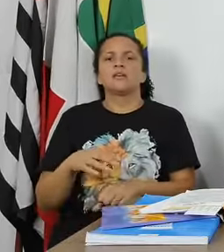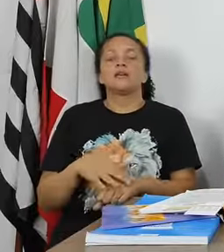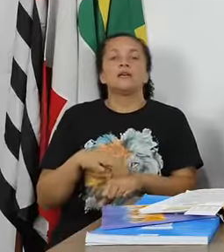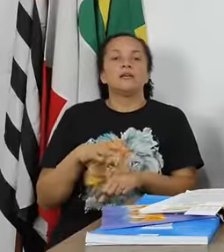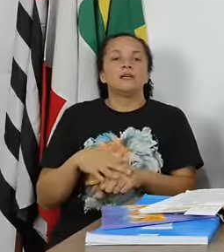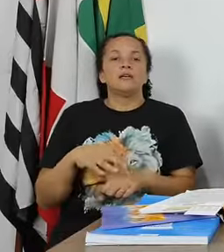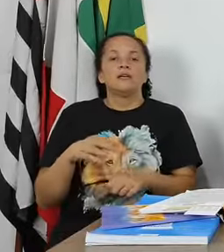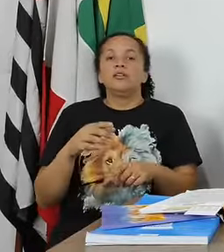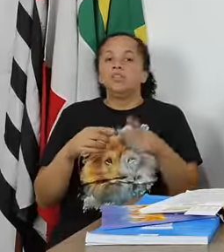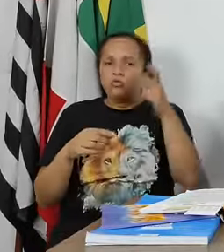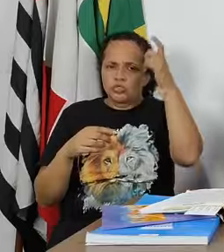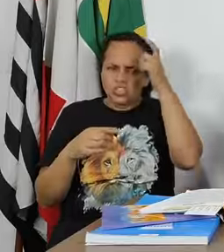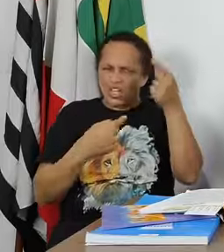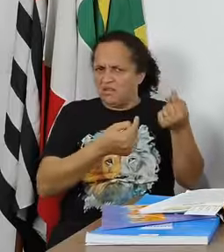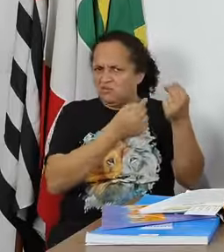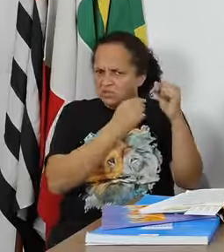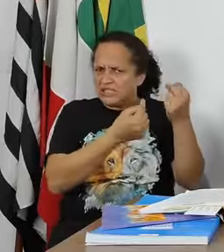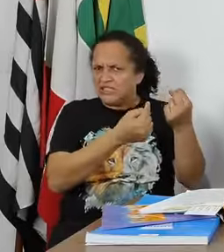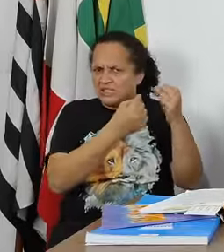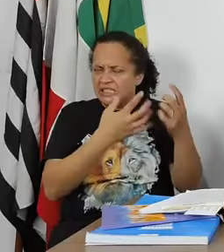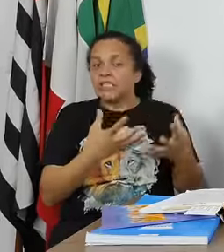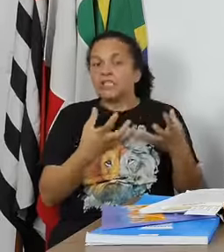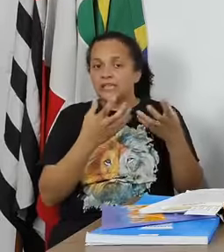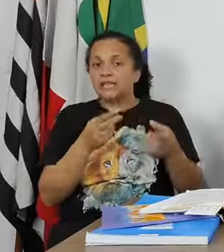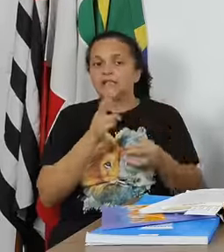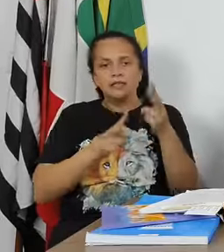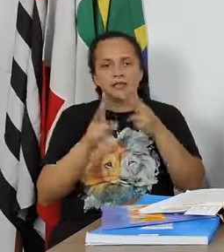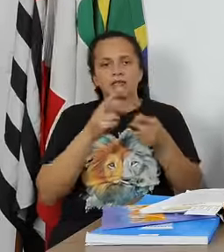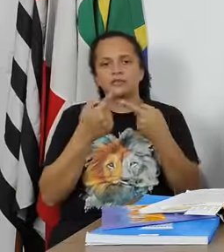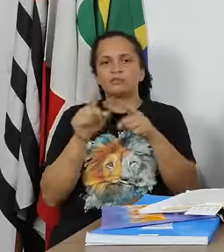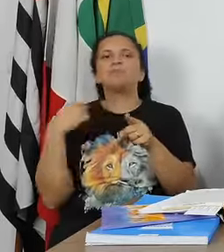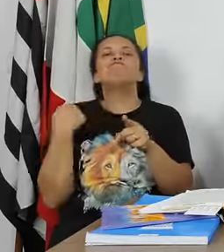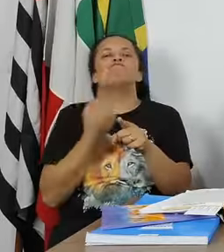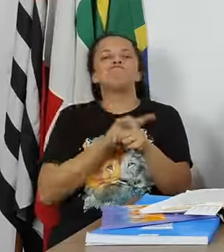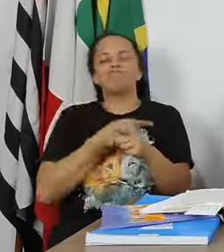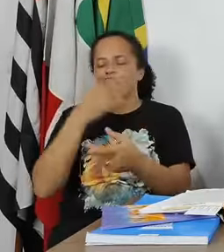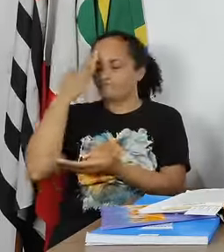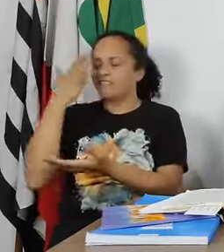práticas, mais obstáculos ocorrerão. Mas nós temos que